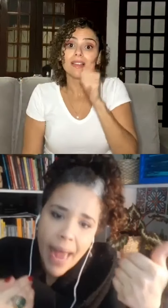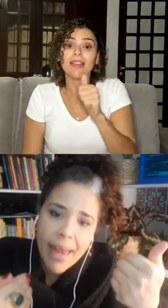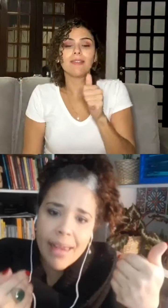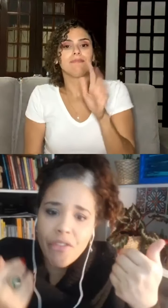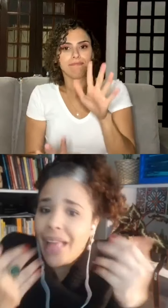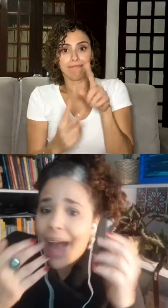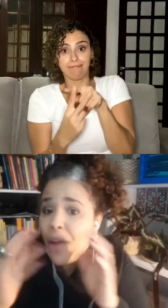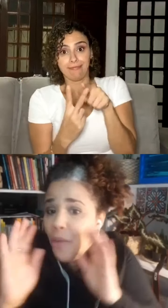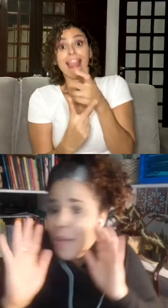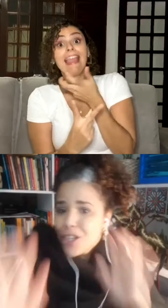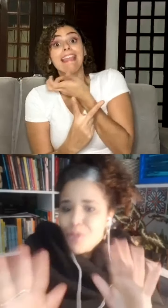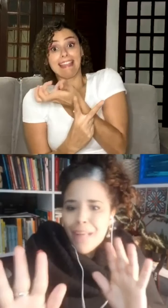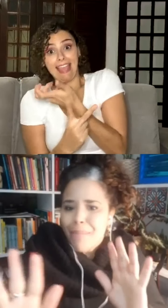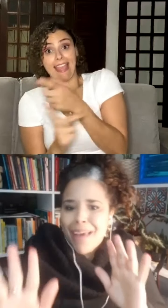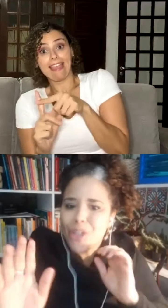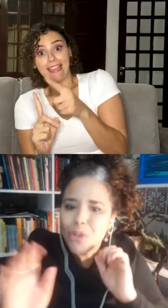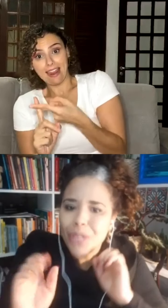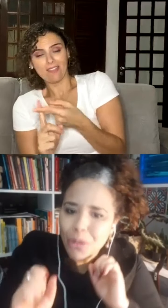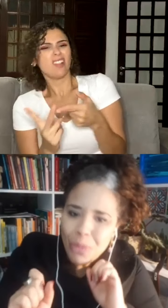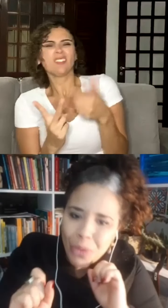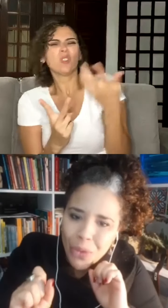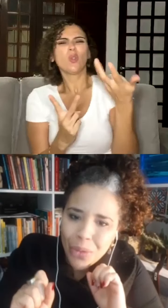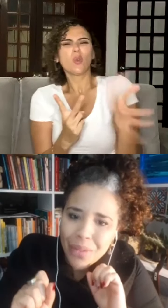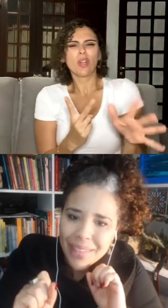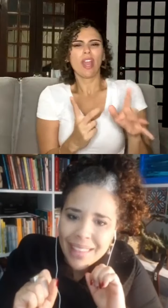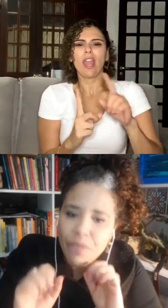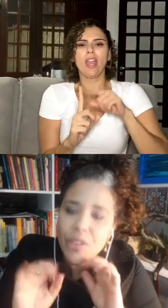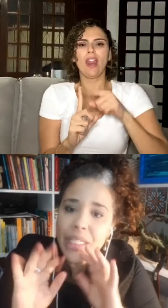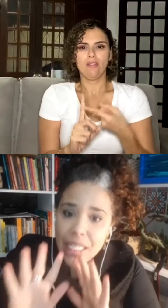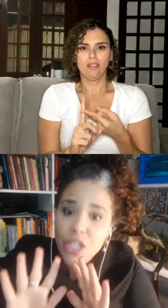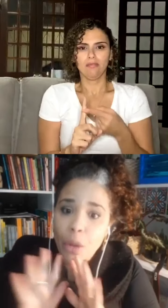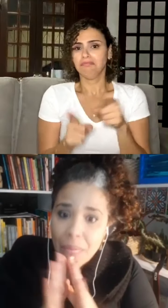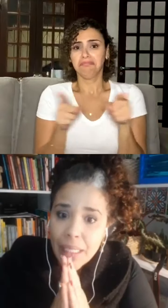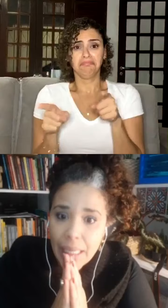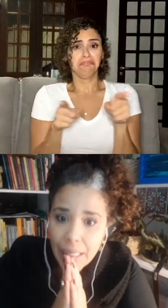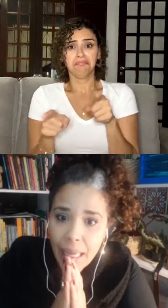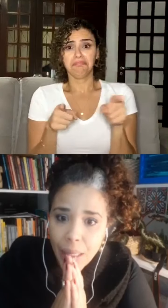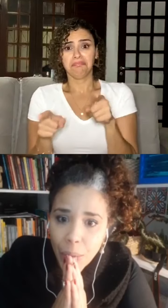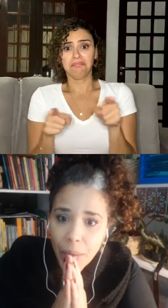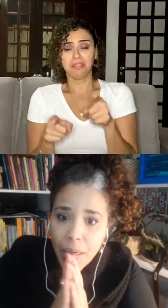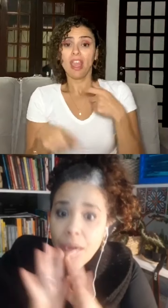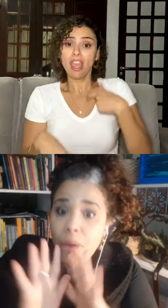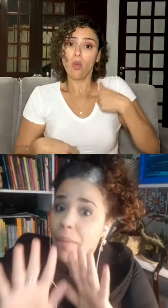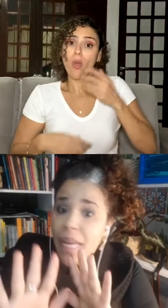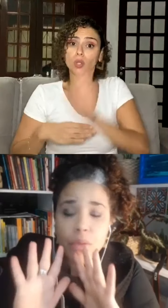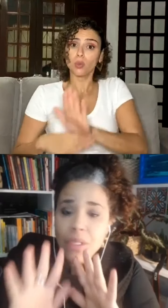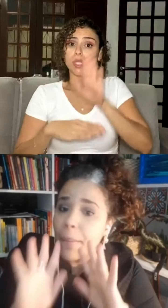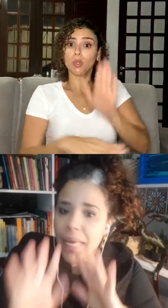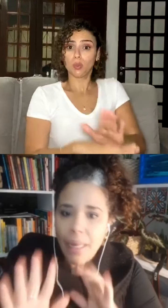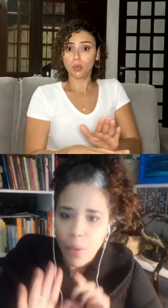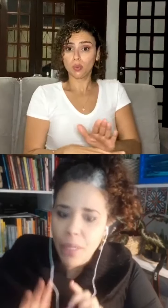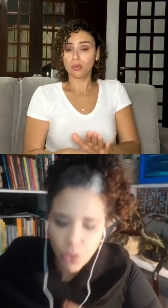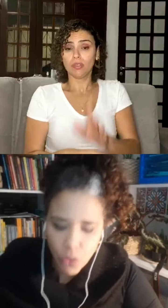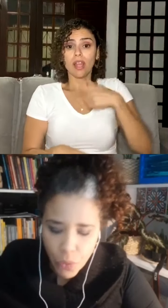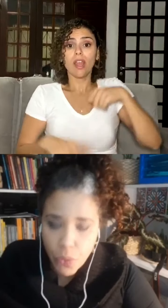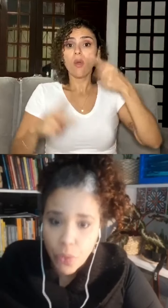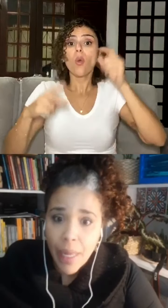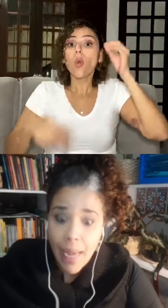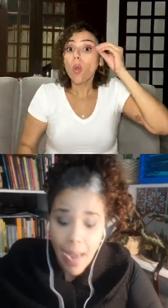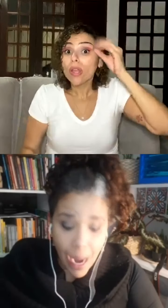querem engravidar. O mesmo saber ajuda todo mundo. Vocês estão me entendendo? O mesmo saber é bom para todo